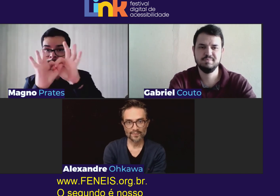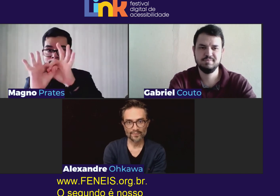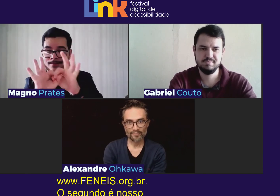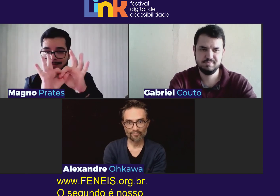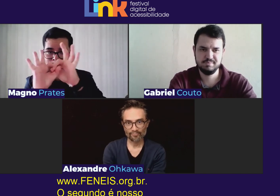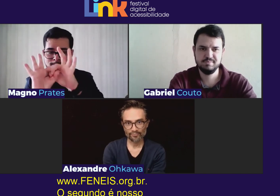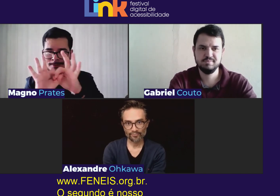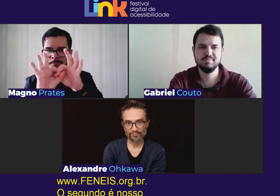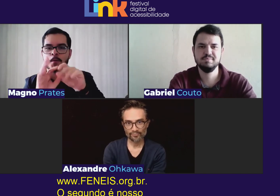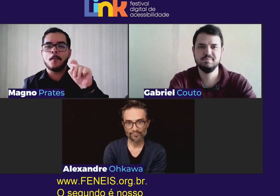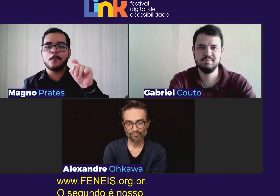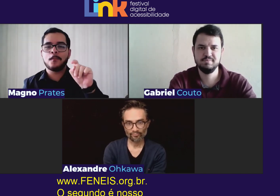que é